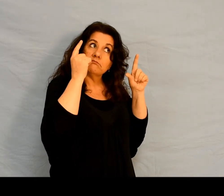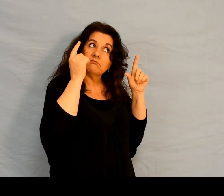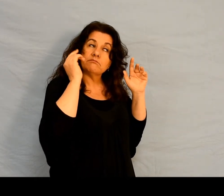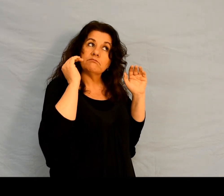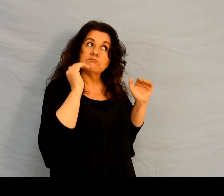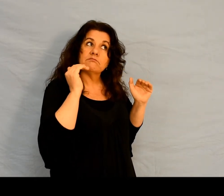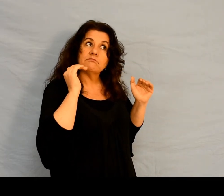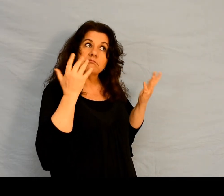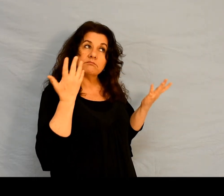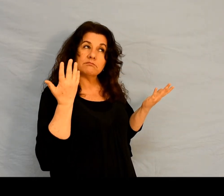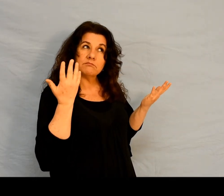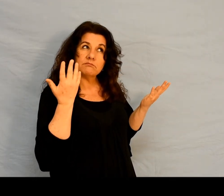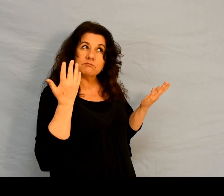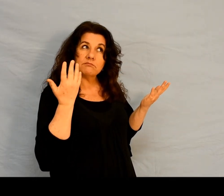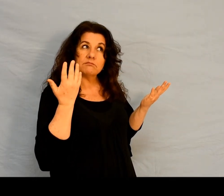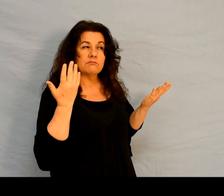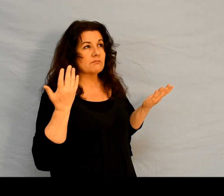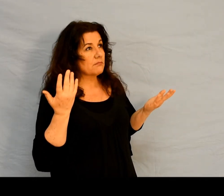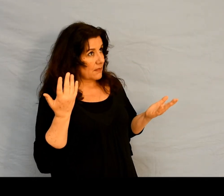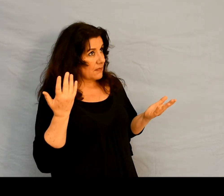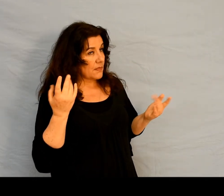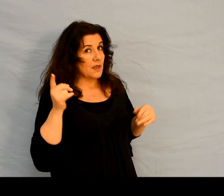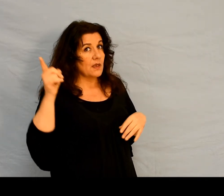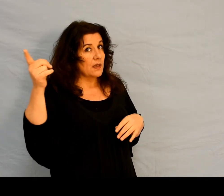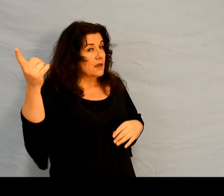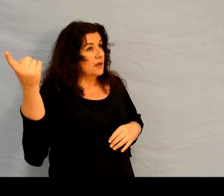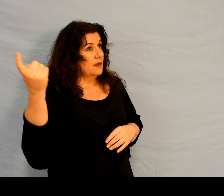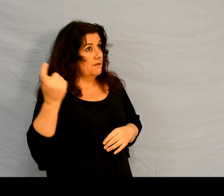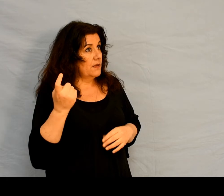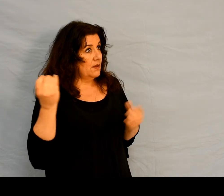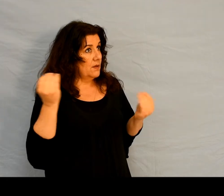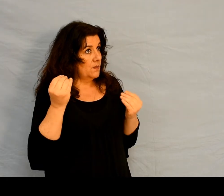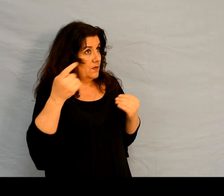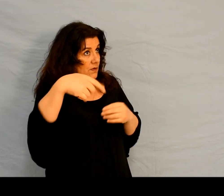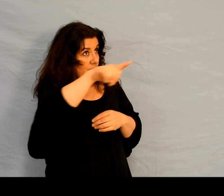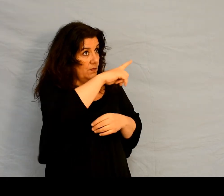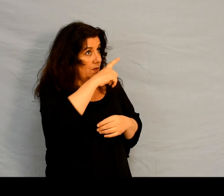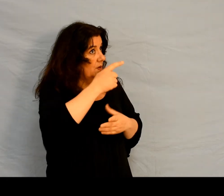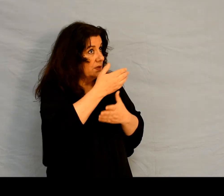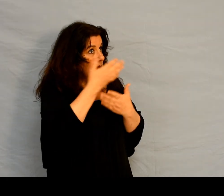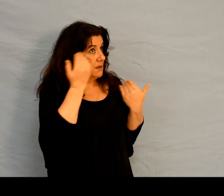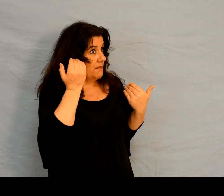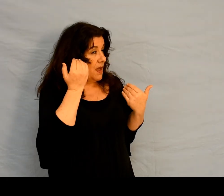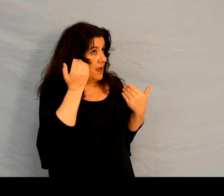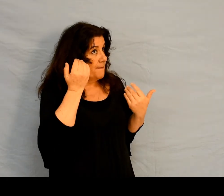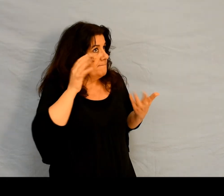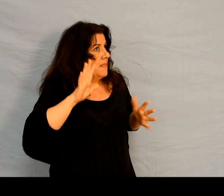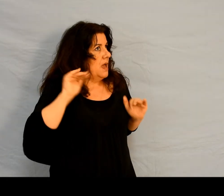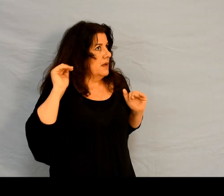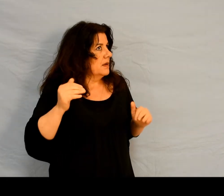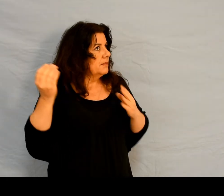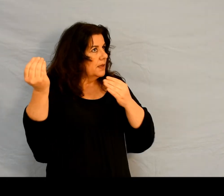Vous ne savez pas d'où il est, et pourtant il m'a ouvert les yeux. »